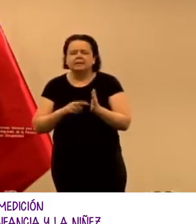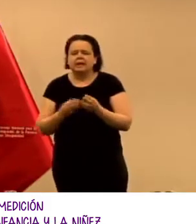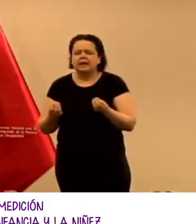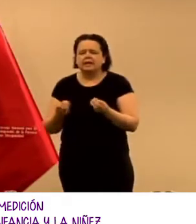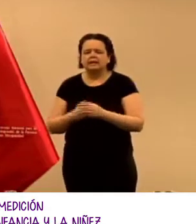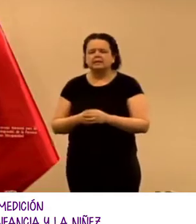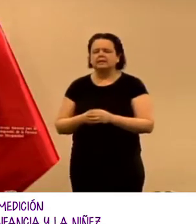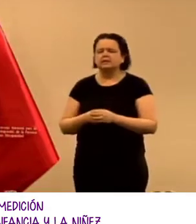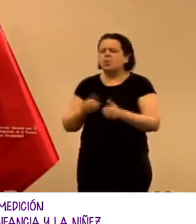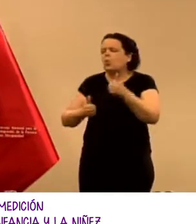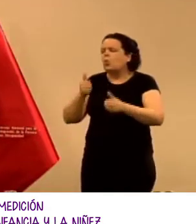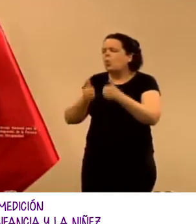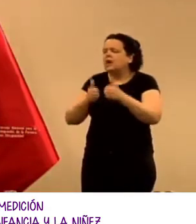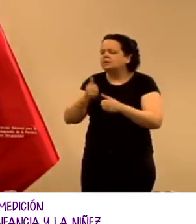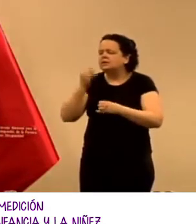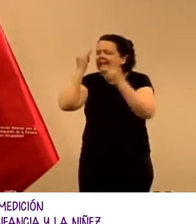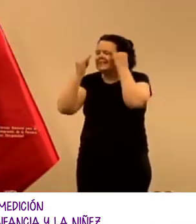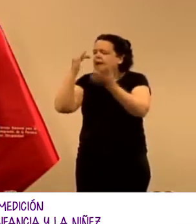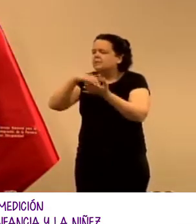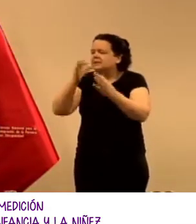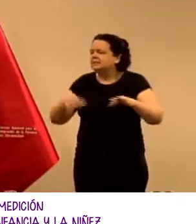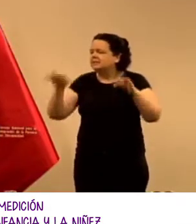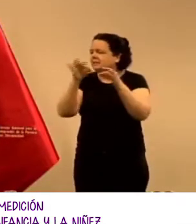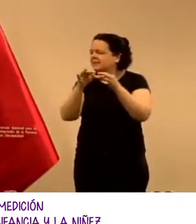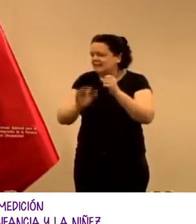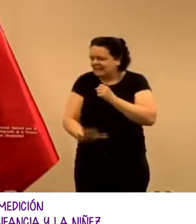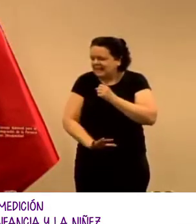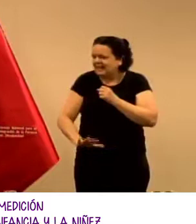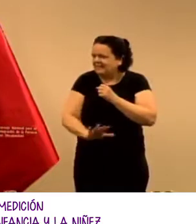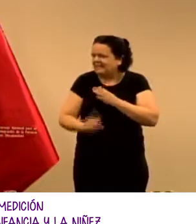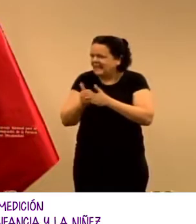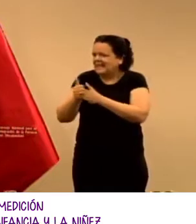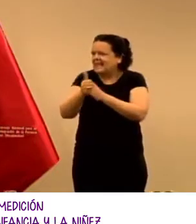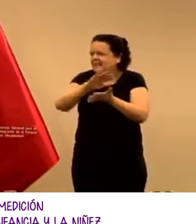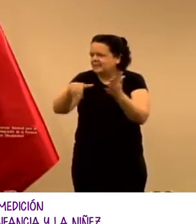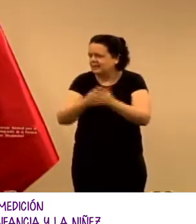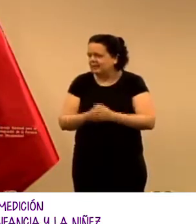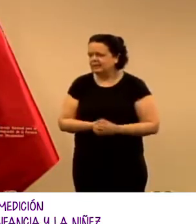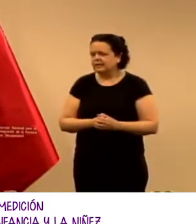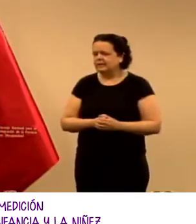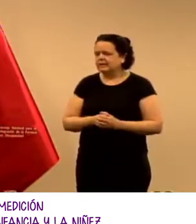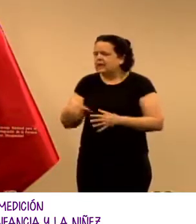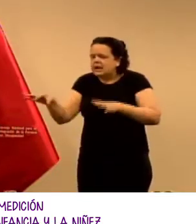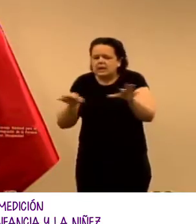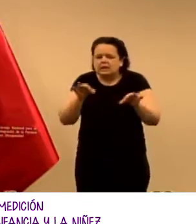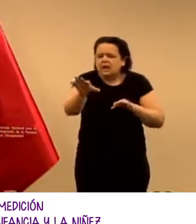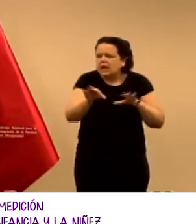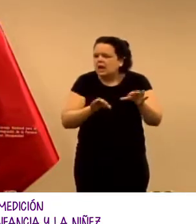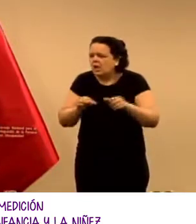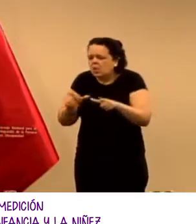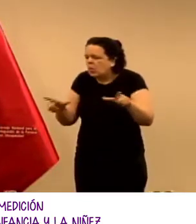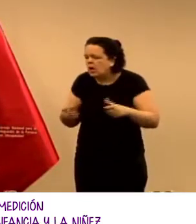establecer los principios rectores que guían la elaboración de estas preguntas, seleccionar ámbitos apropiados